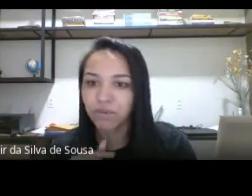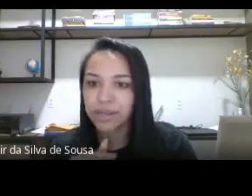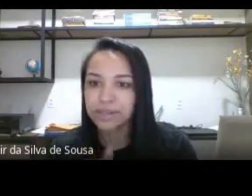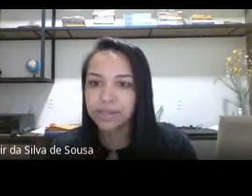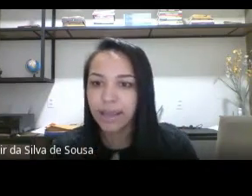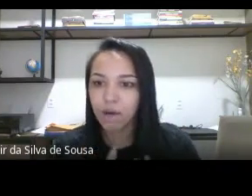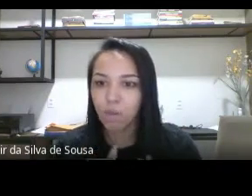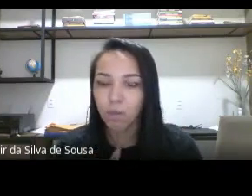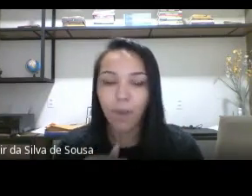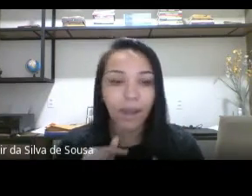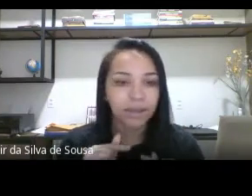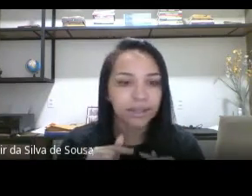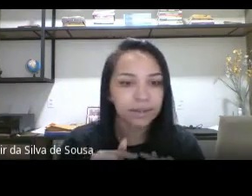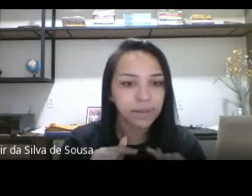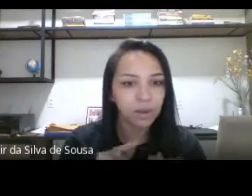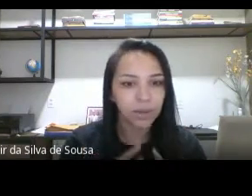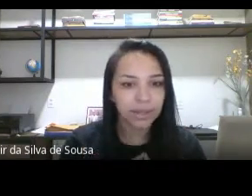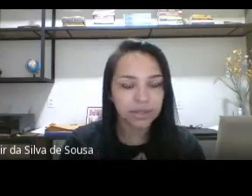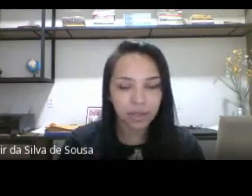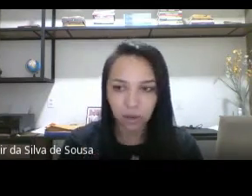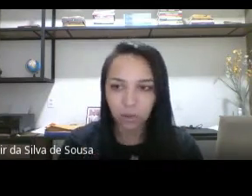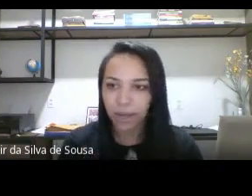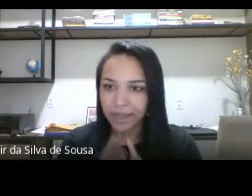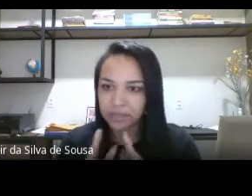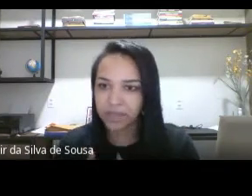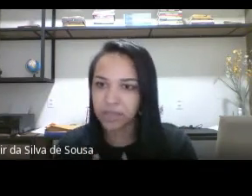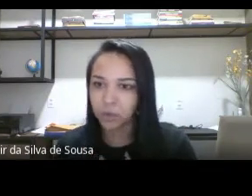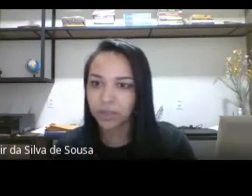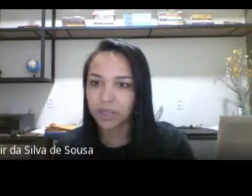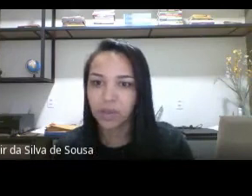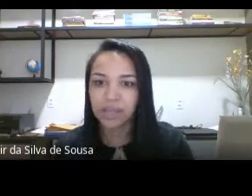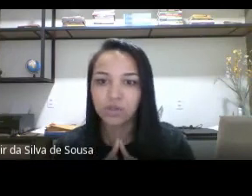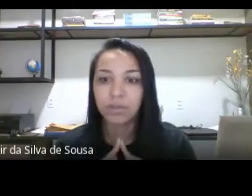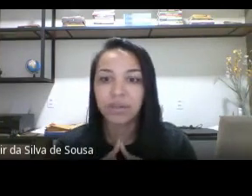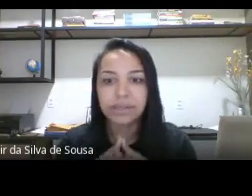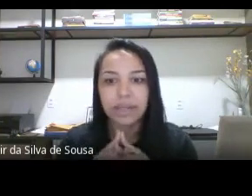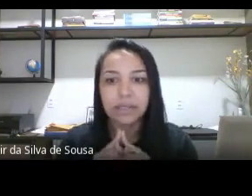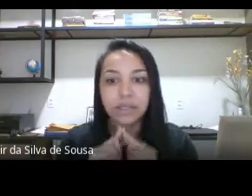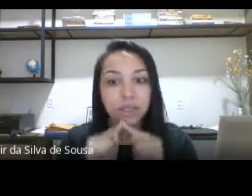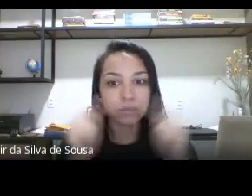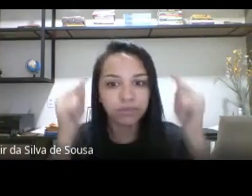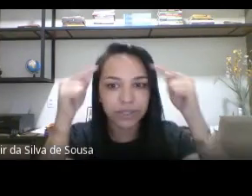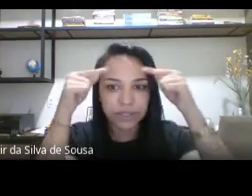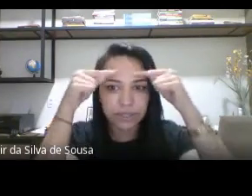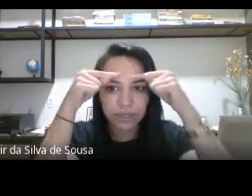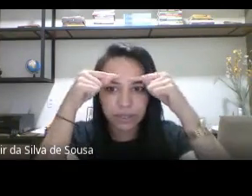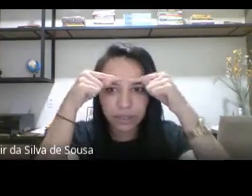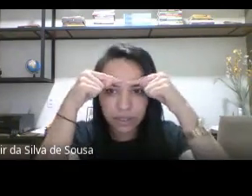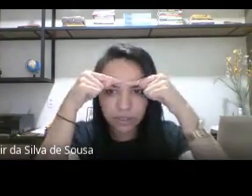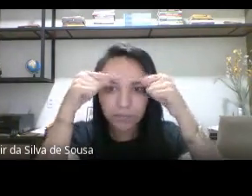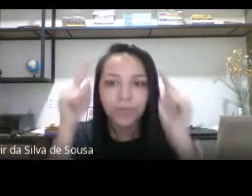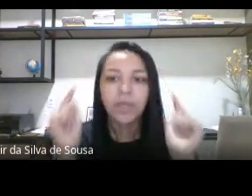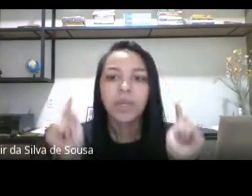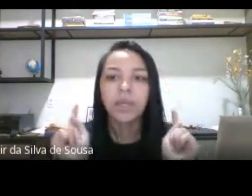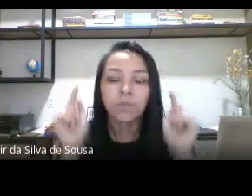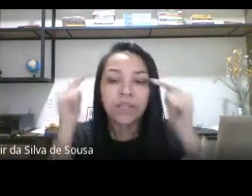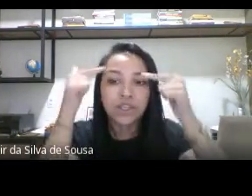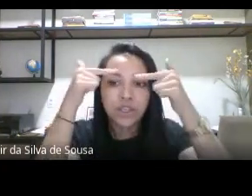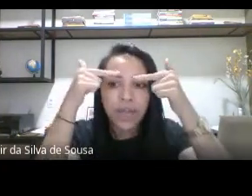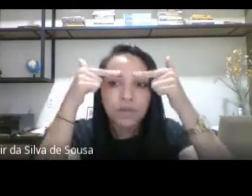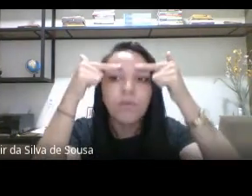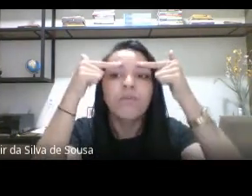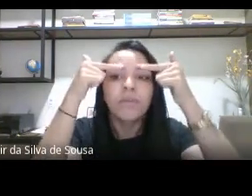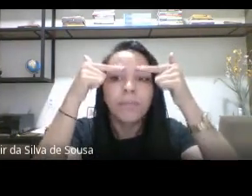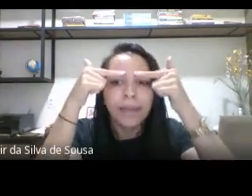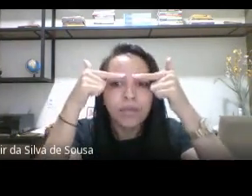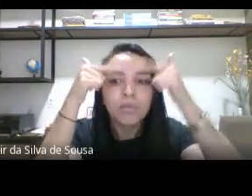vou fazer uma interrogação, é isso que está dizendo o texto, as sobrancelhas são franzidas e um